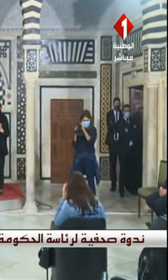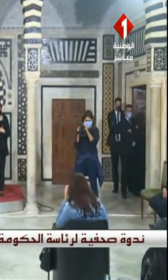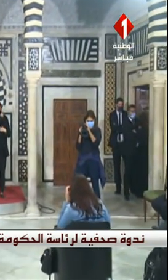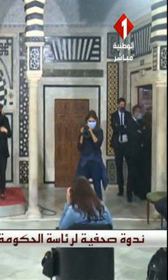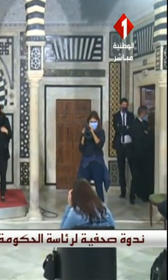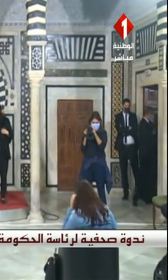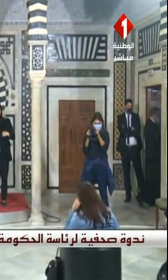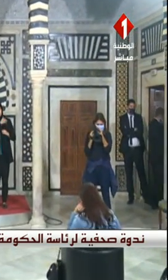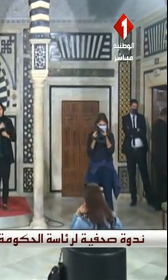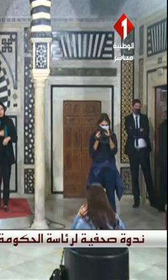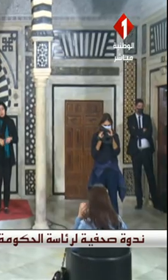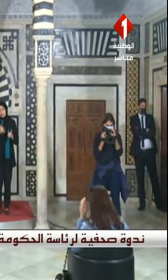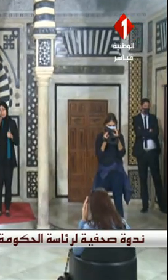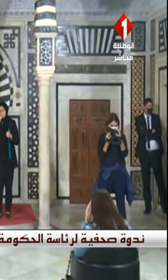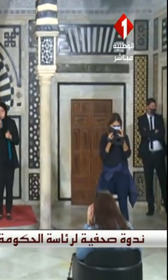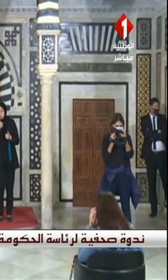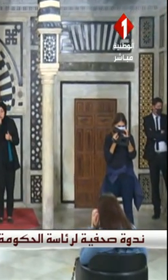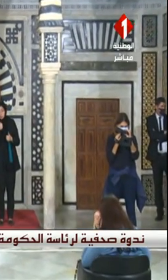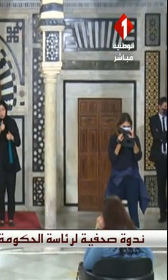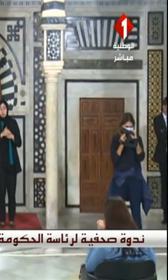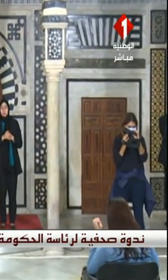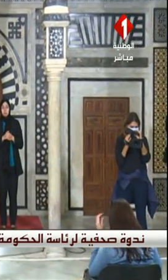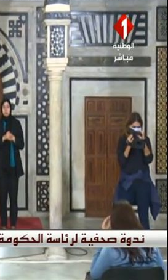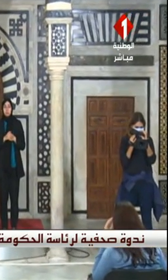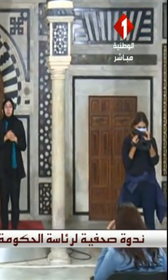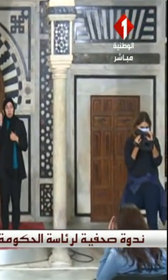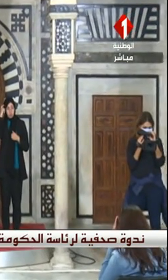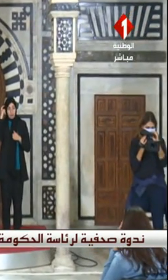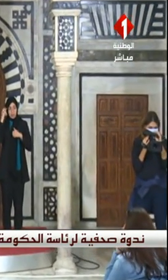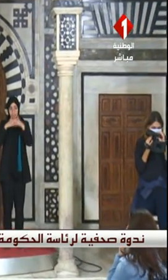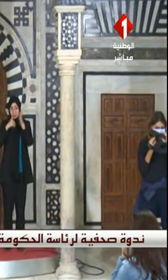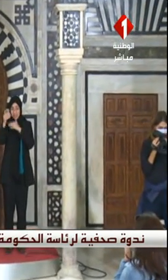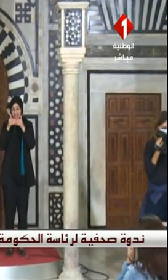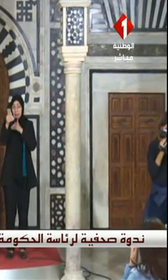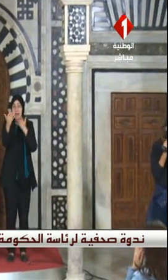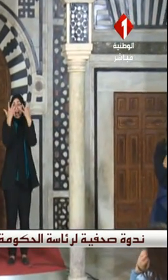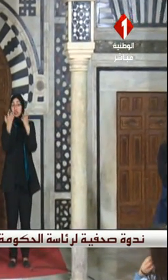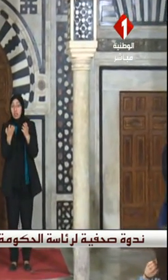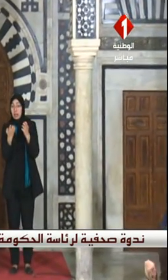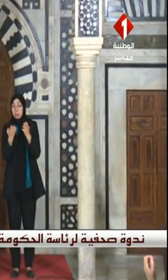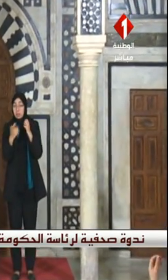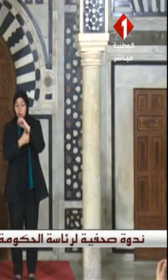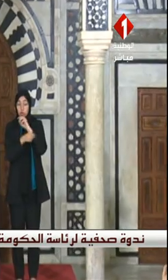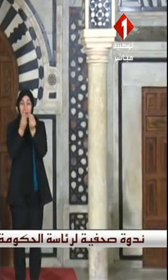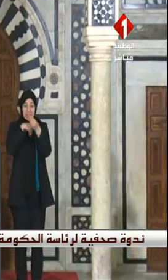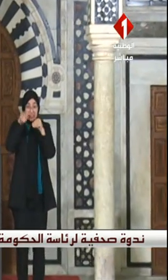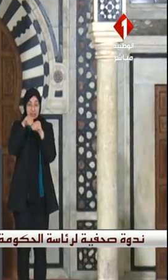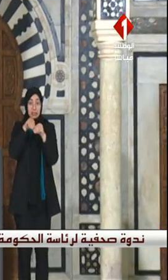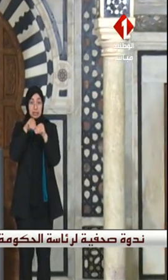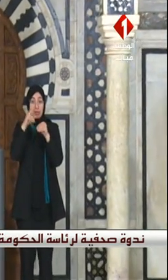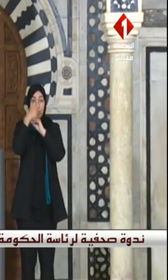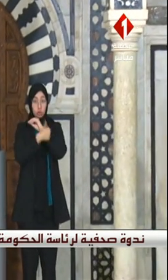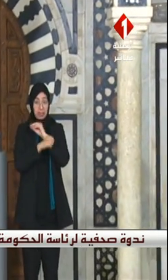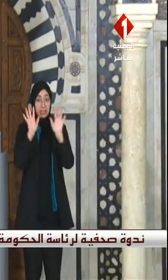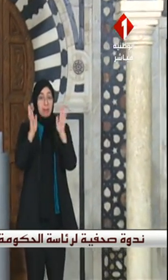معناها بنعم، تتصوروا اللي الاجراءات هذه بتواصل؟ يعني نجموا نشهدوا اسبوع اخر او اسبوعين اخرين